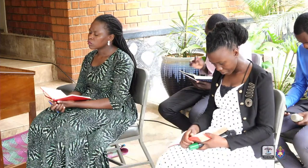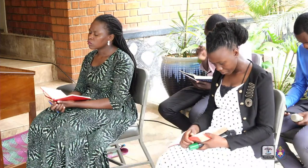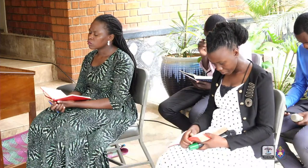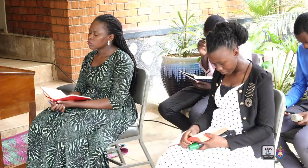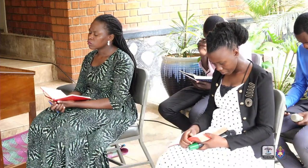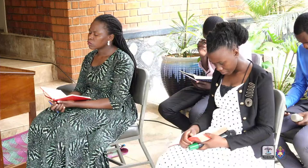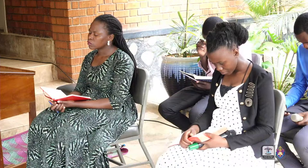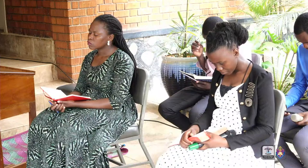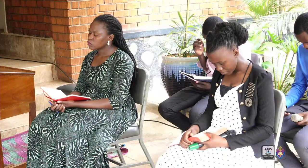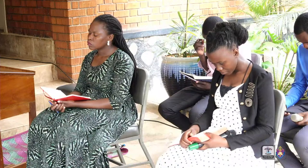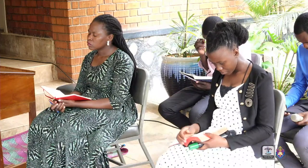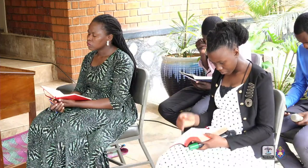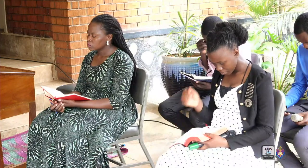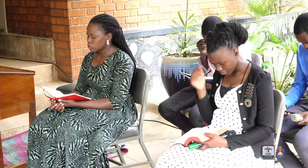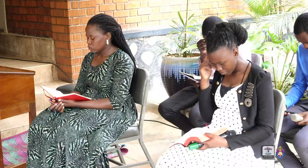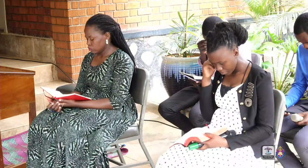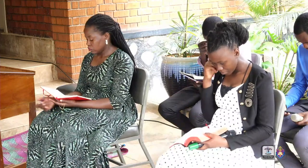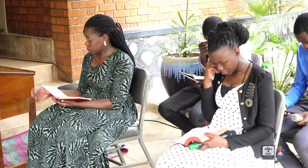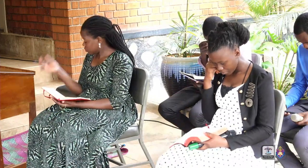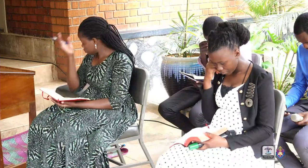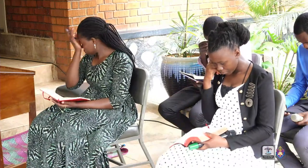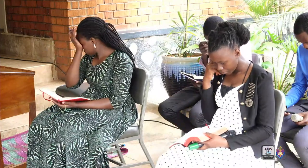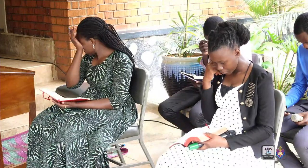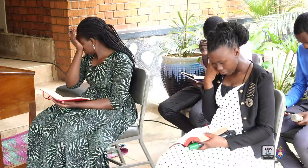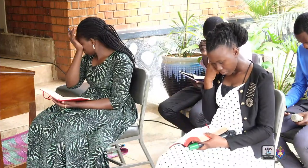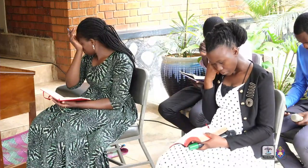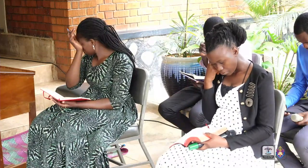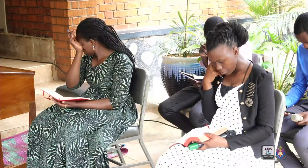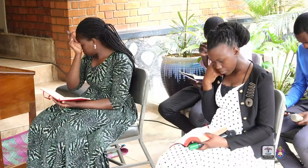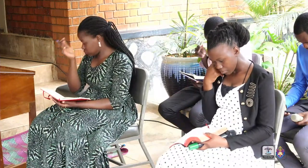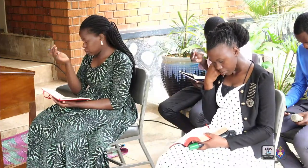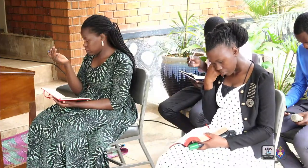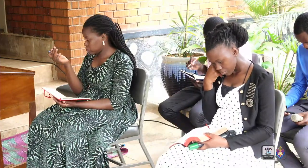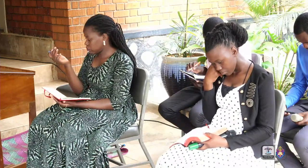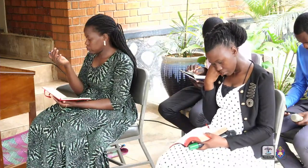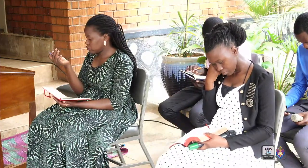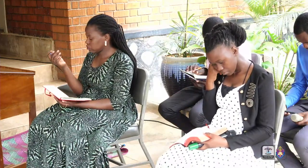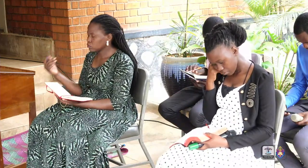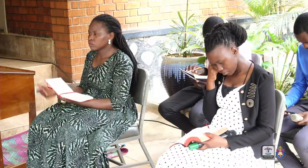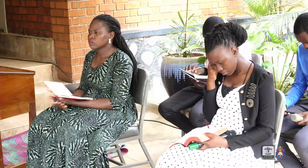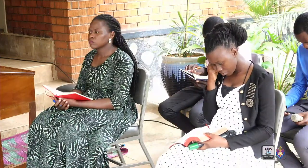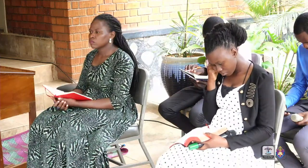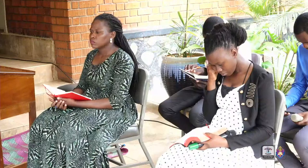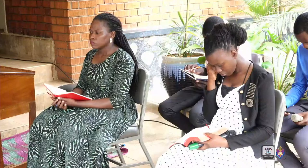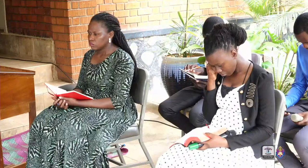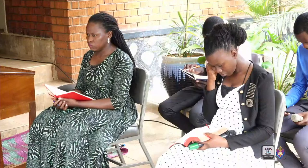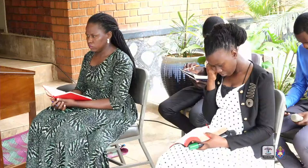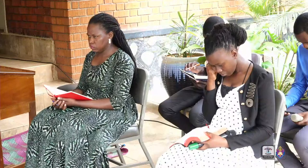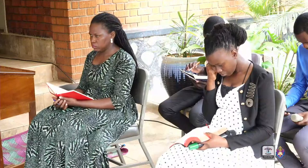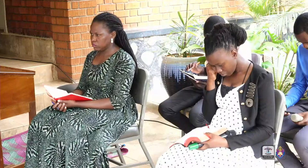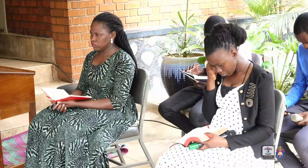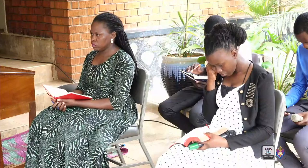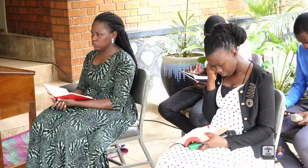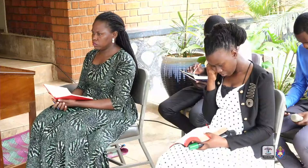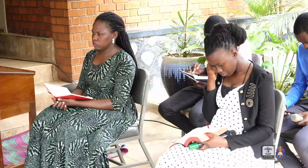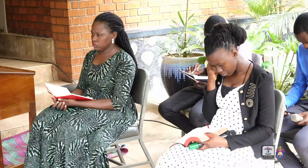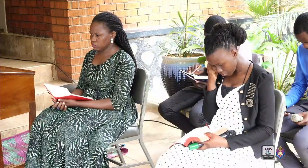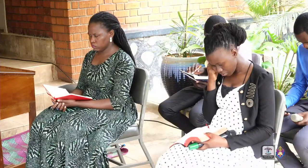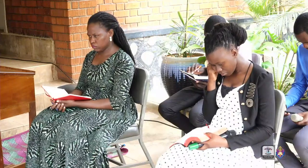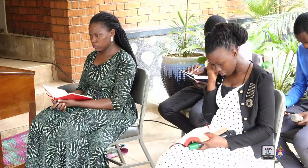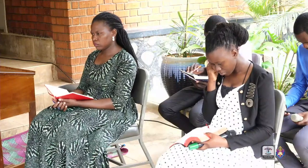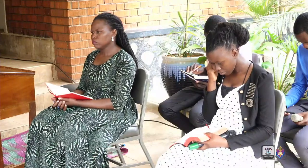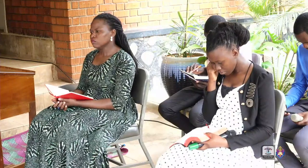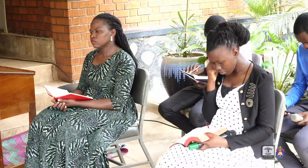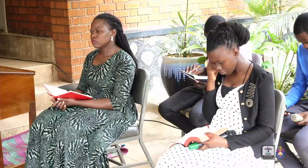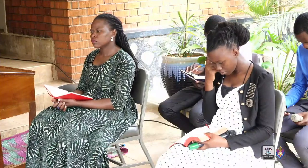mukunganiro lyaba Yudaya. Na yebano, bali barunji, okusinga aba Sesolonika. Kubanga,